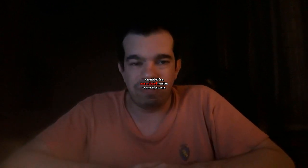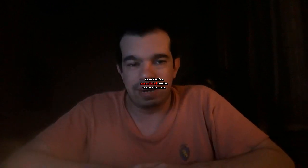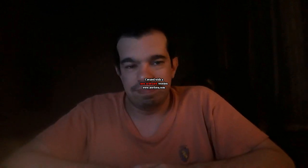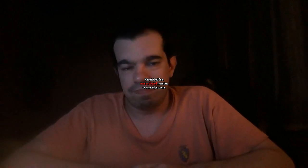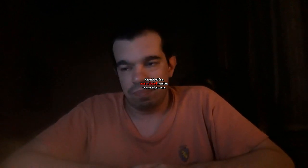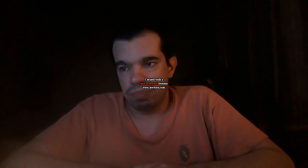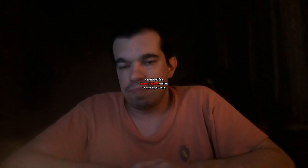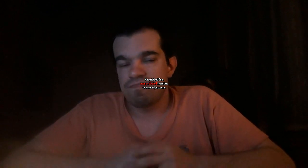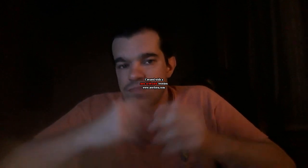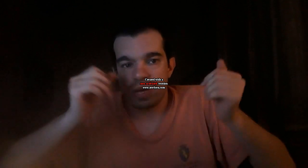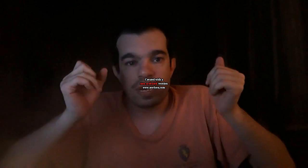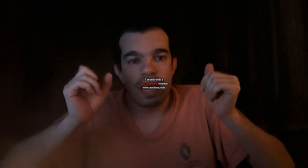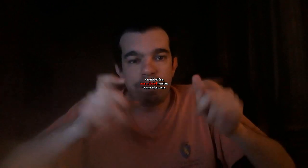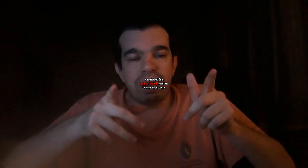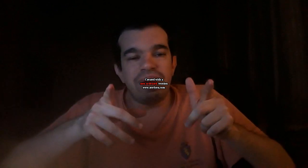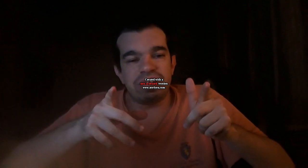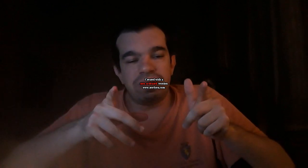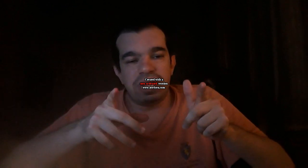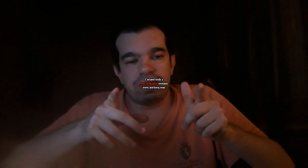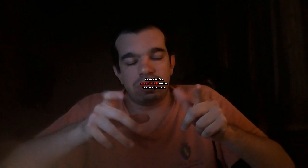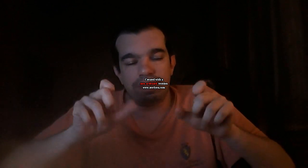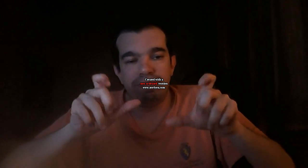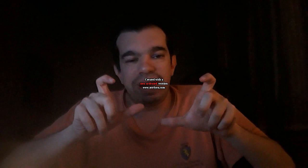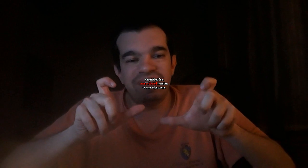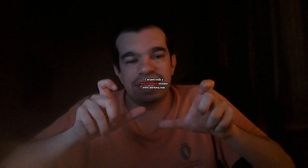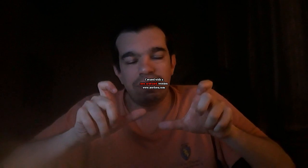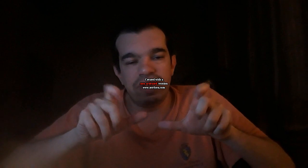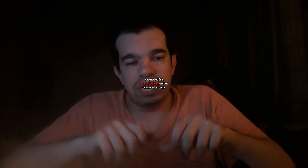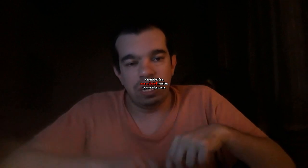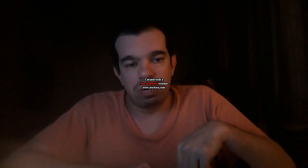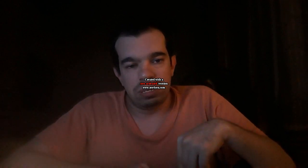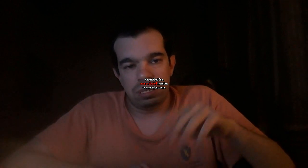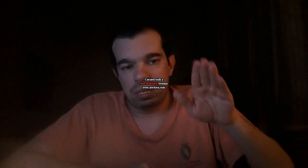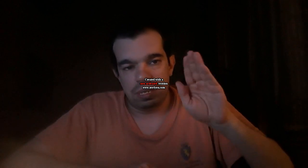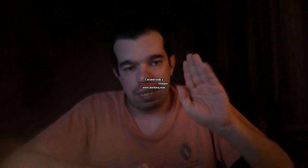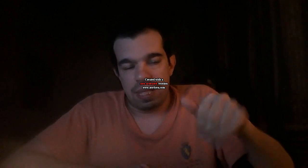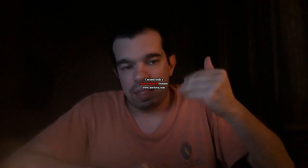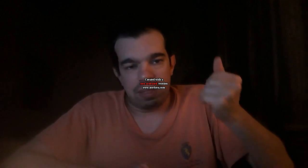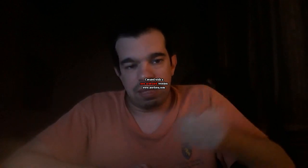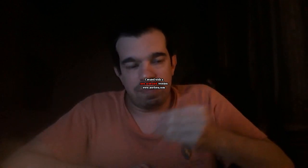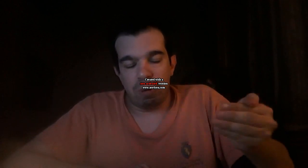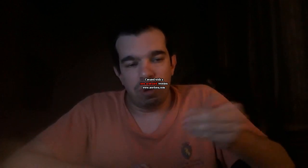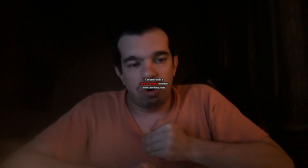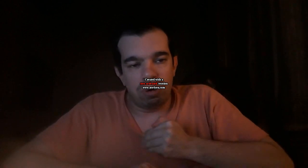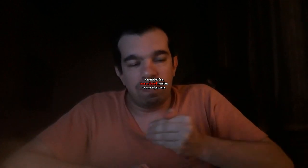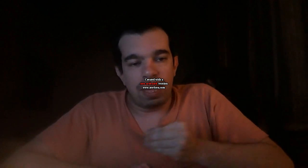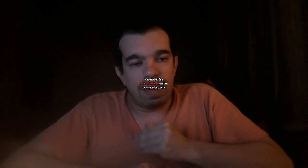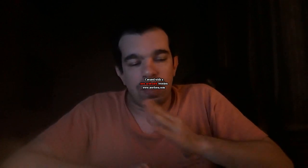va. Prima vi faccio vedere questo brevissimo video, che è proprio...